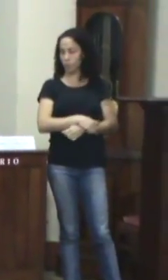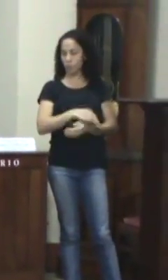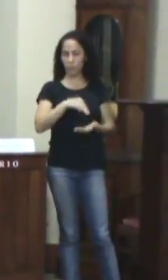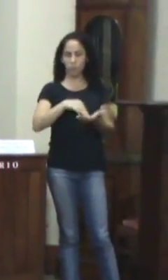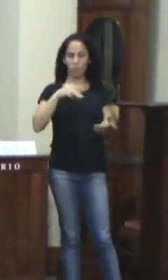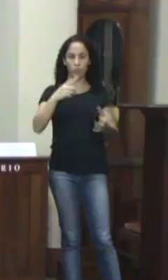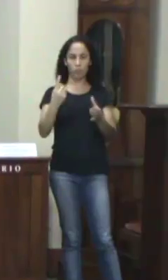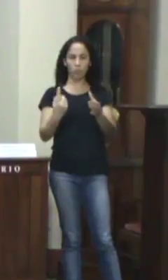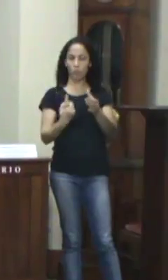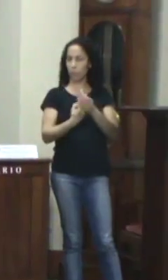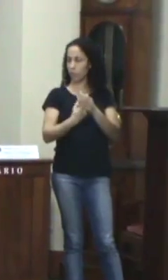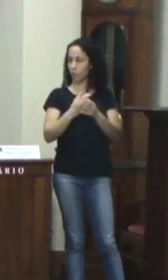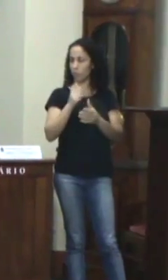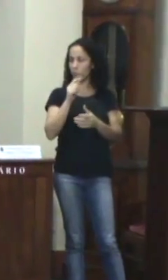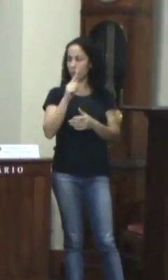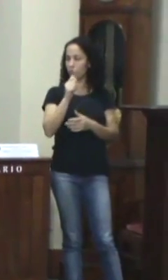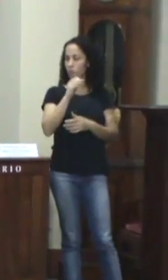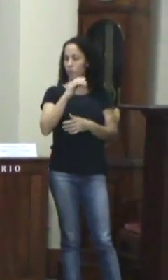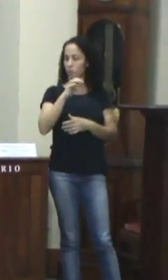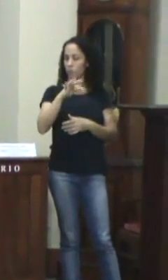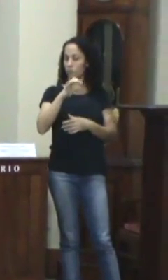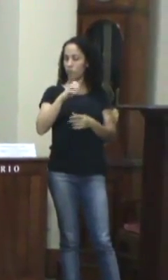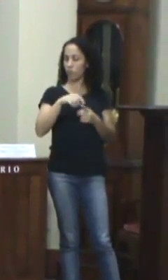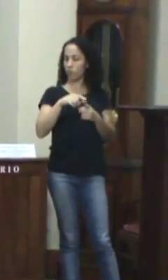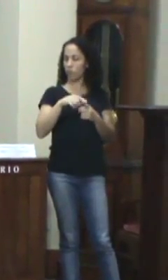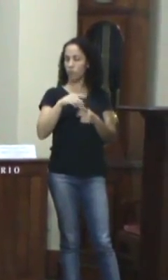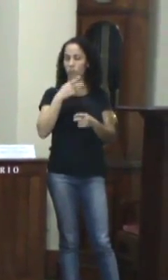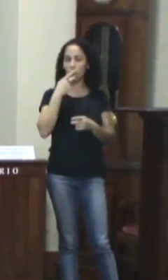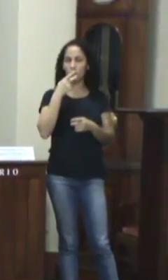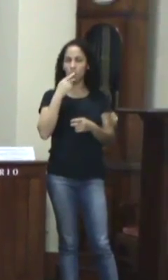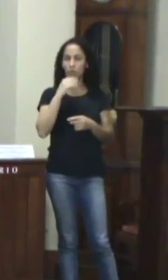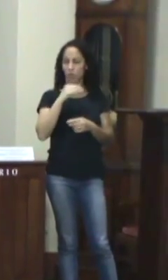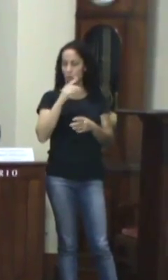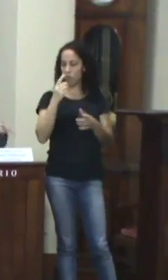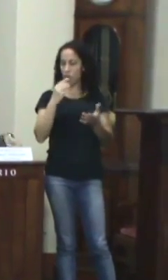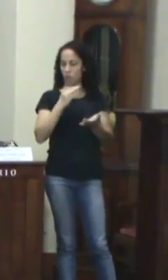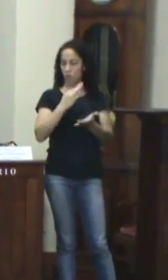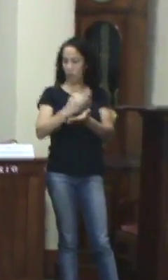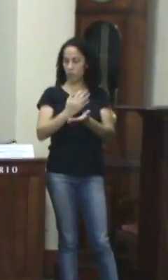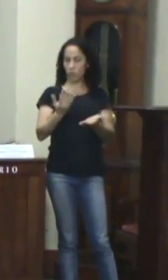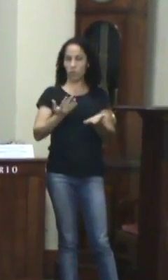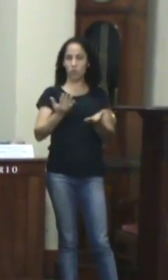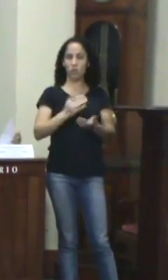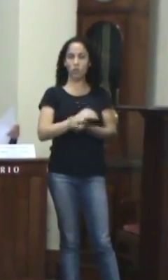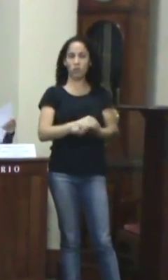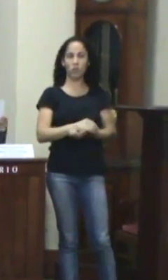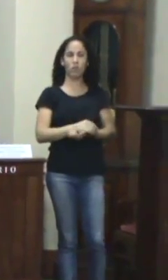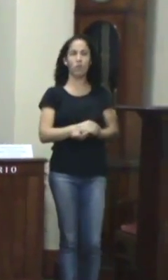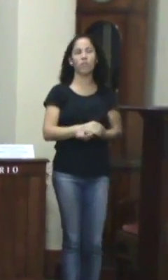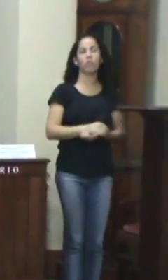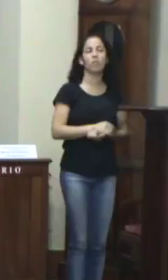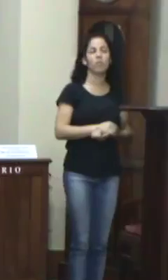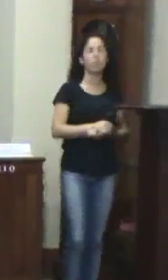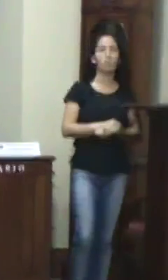Memorando do gabinete do vereador Silvio Graça, justificativo de ausência na sessão ordinária de hoje.